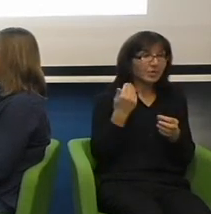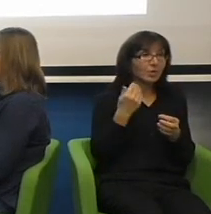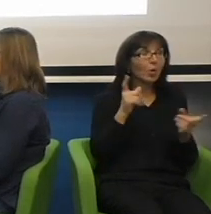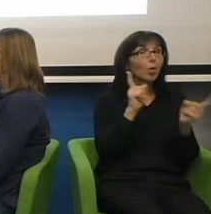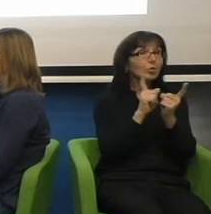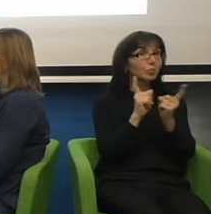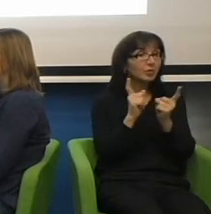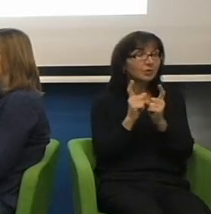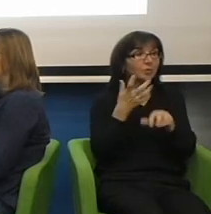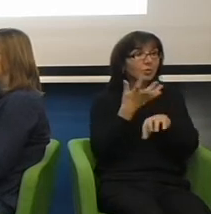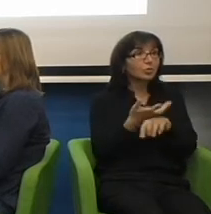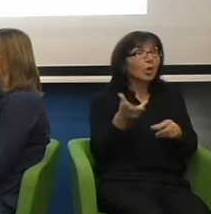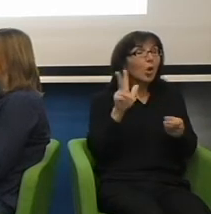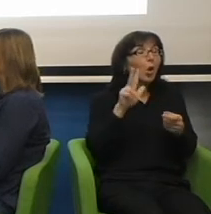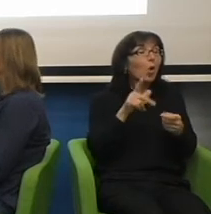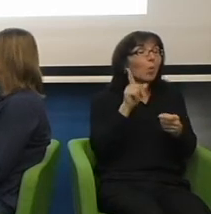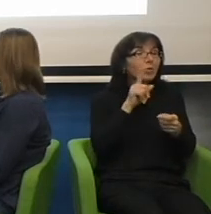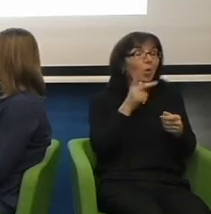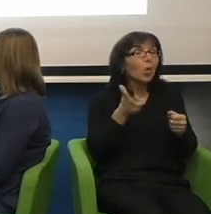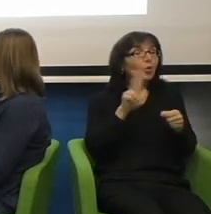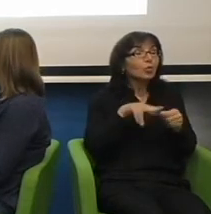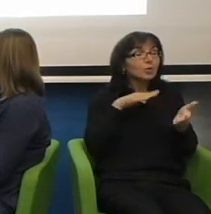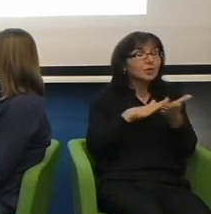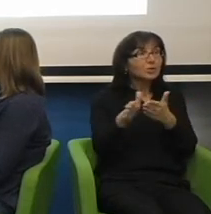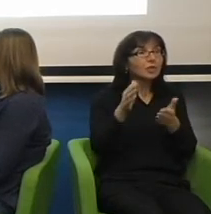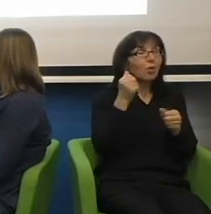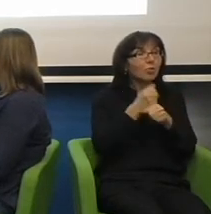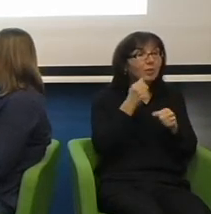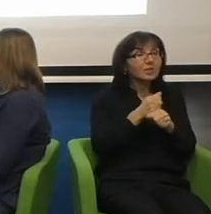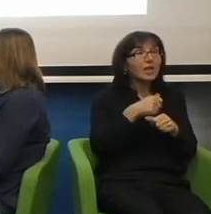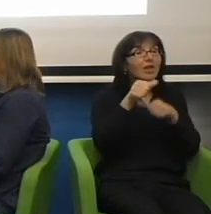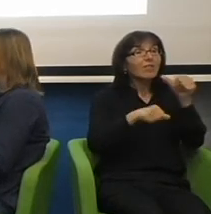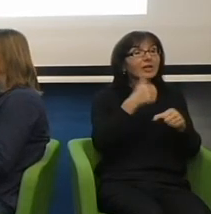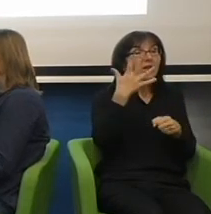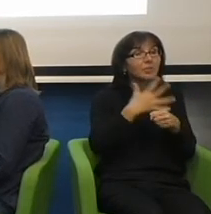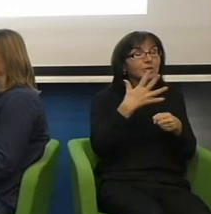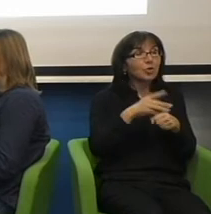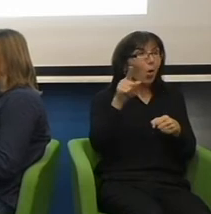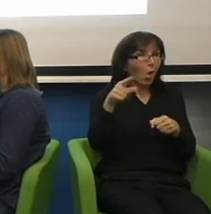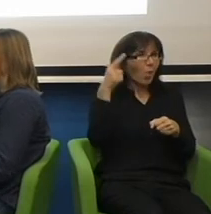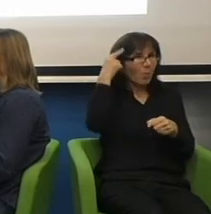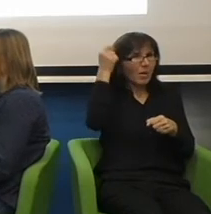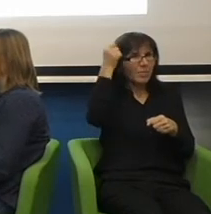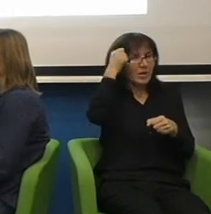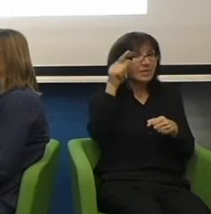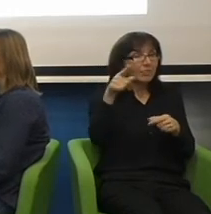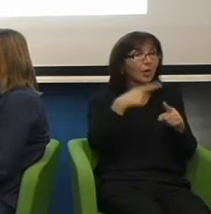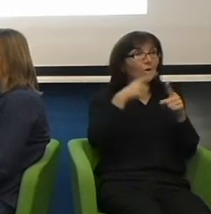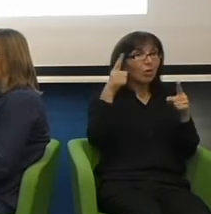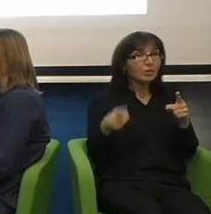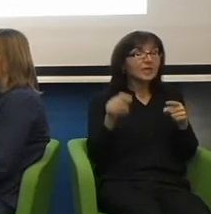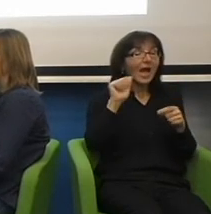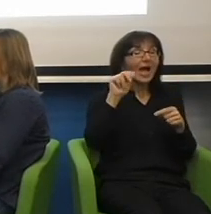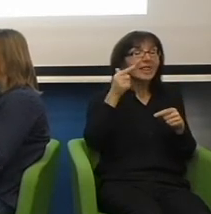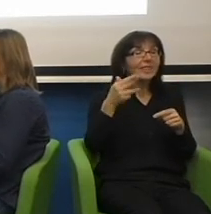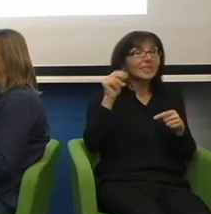Spotkaliśmy się z takim stoczniowcem, który zaczynał w latach 50. pracę w stoczni i on pamięta z tamtego okresu Annę Lubczyk